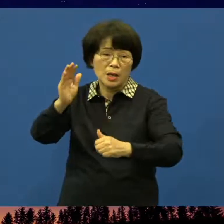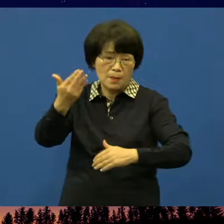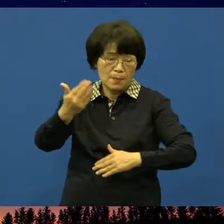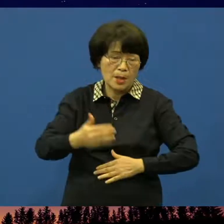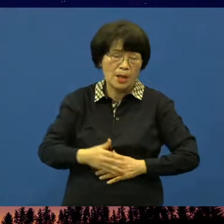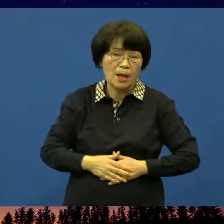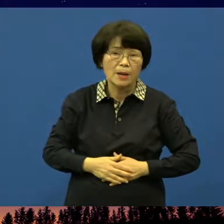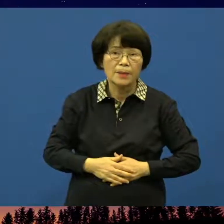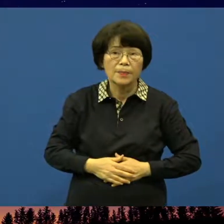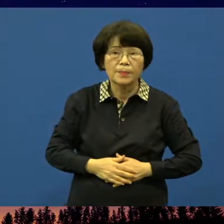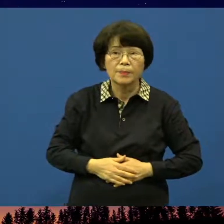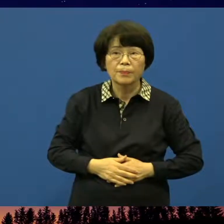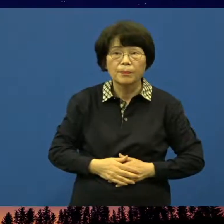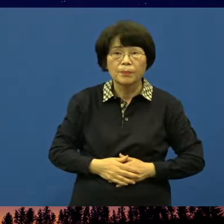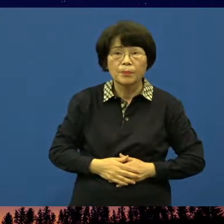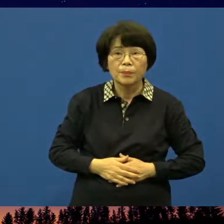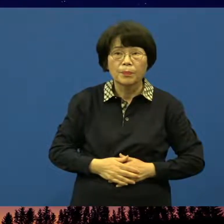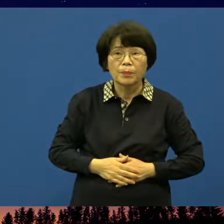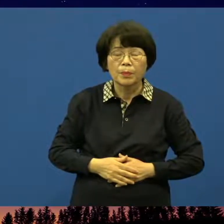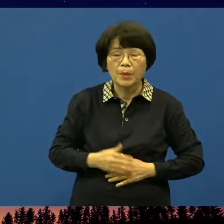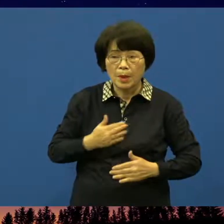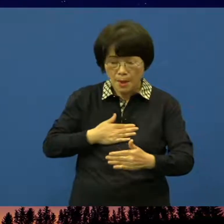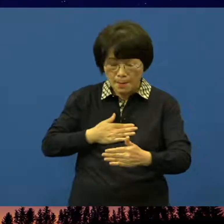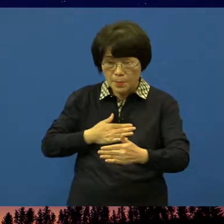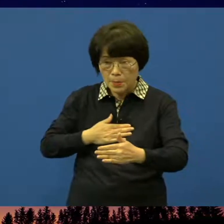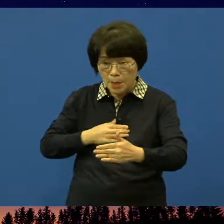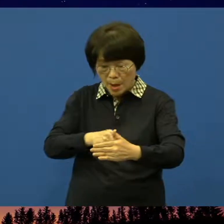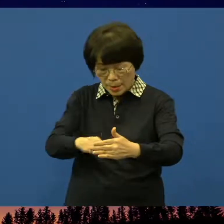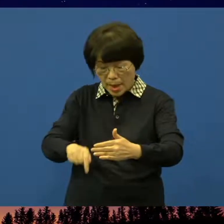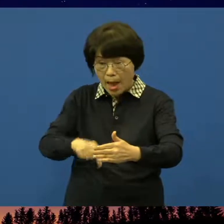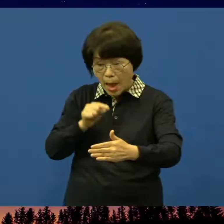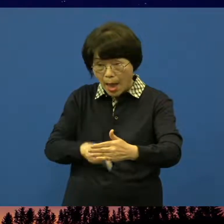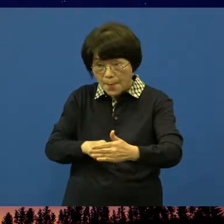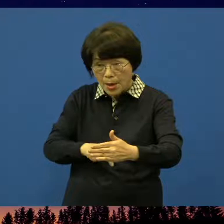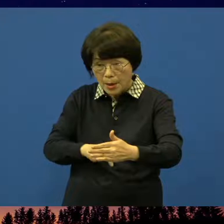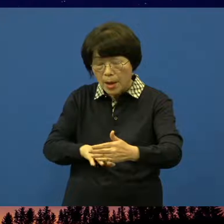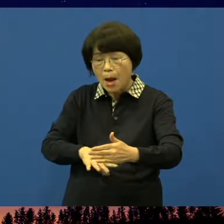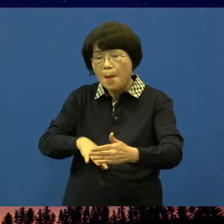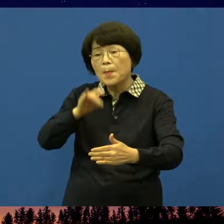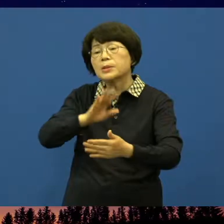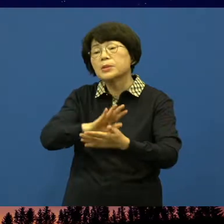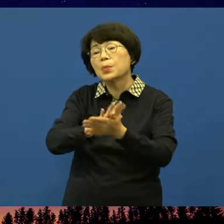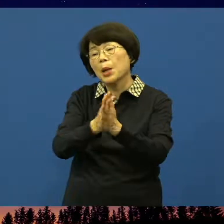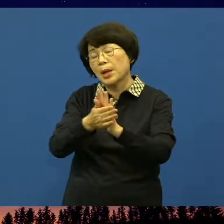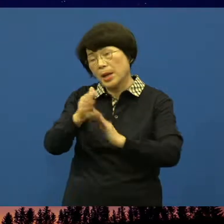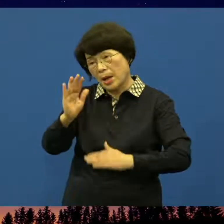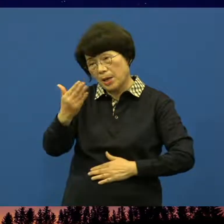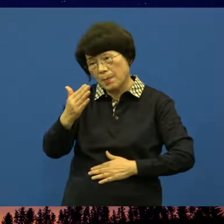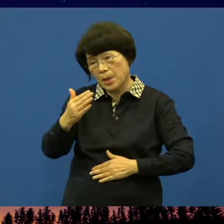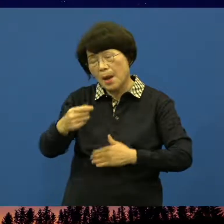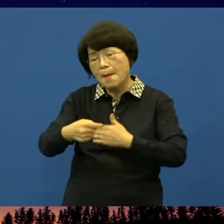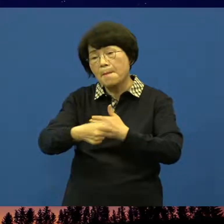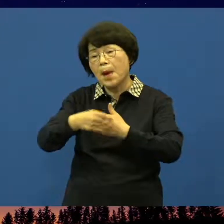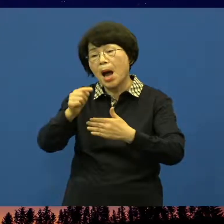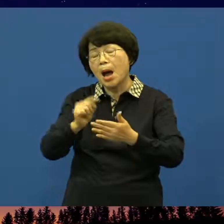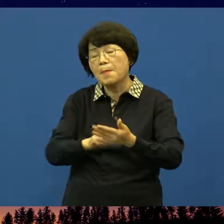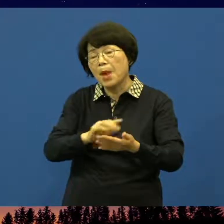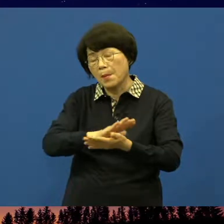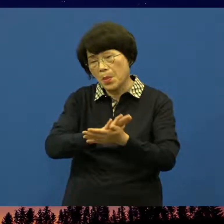거예요. 먼저 우리의 내면이 변해야 돼요. 그래서 복음은 우리의 내면의 혁명을 일으킨다. 심령의 변화를